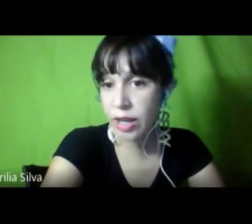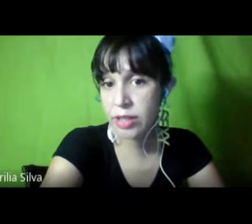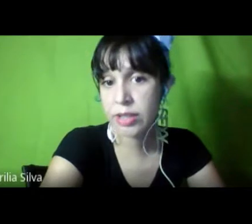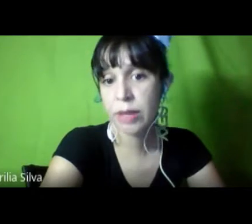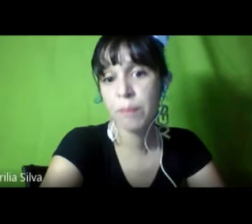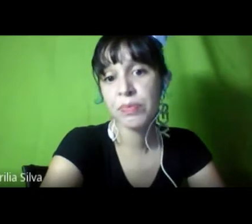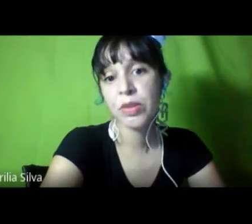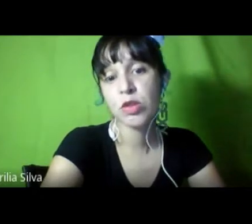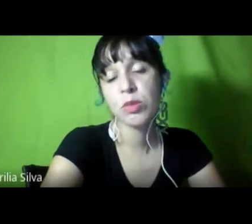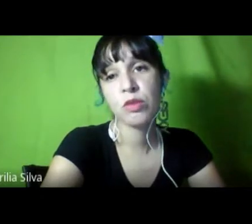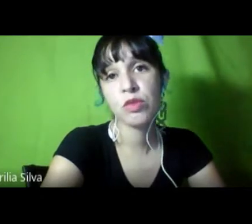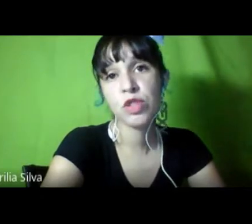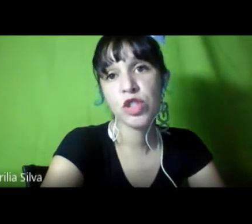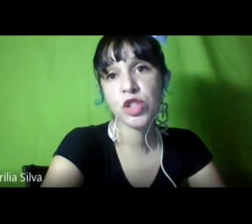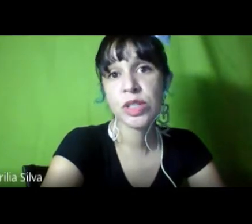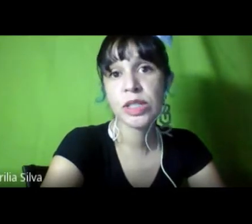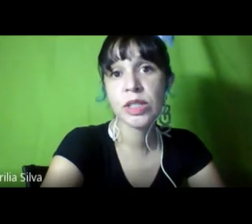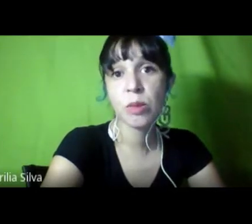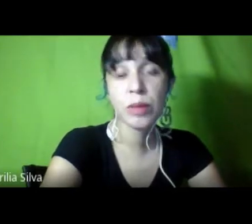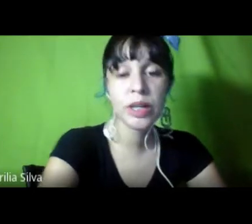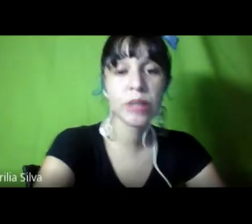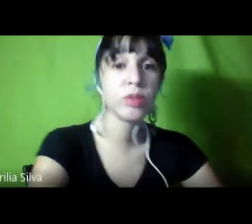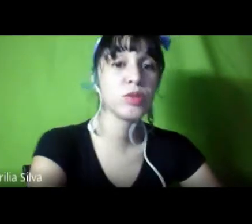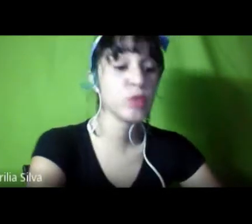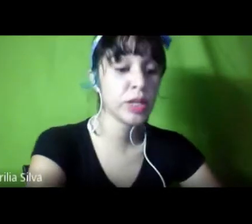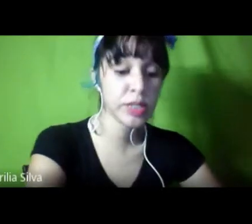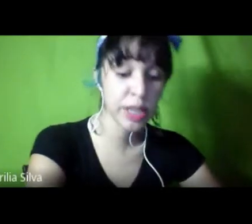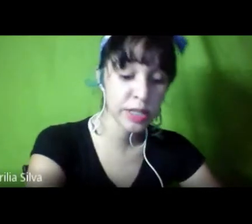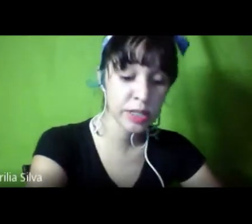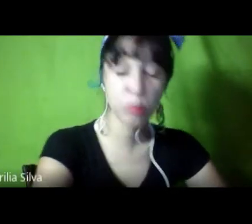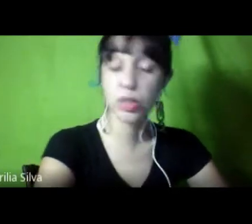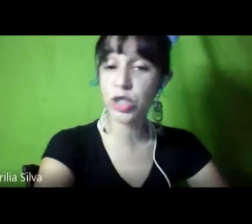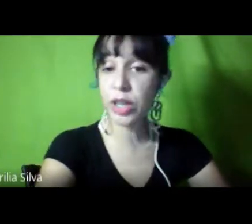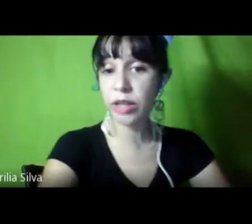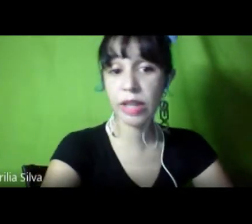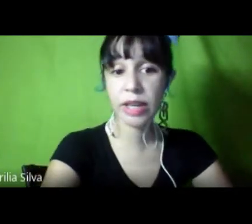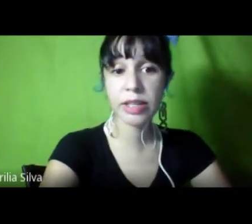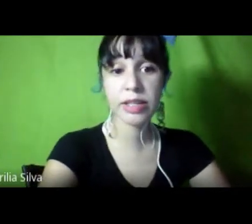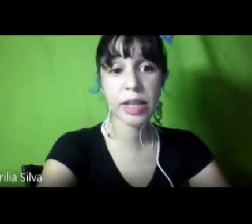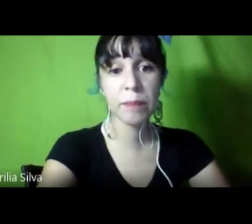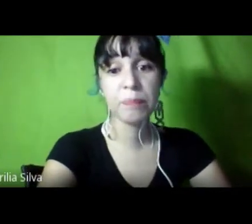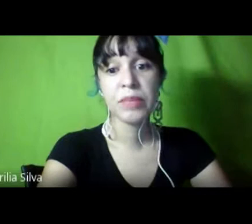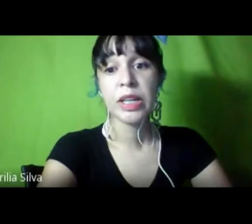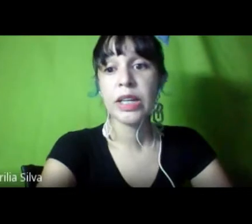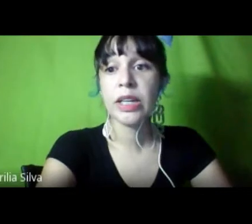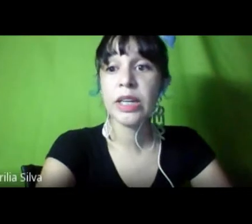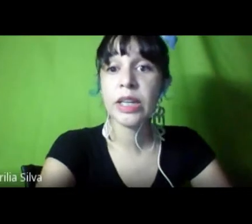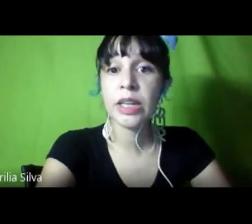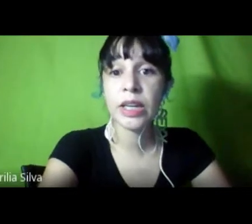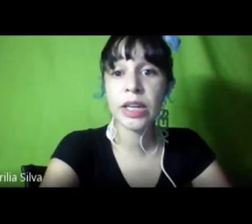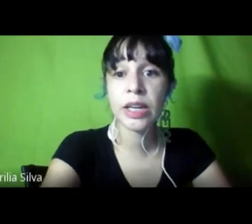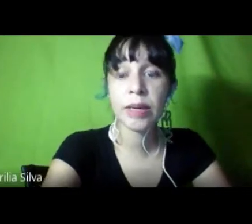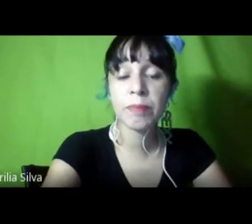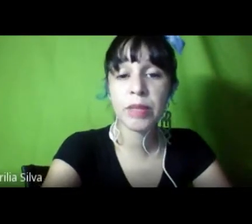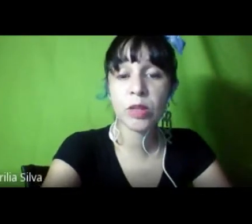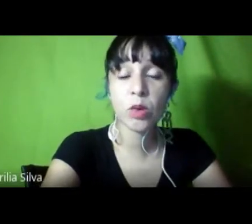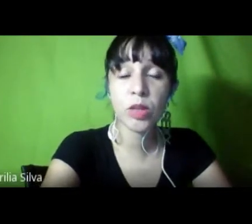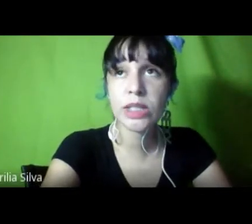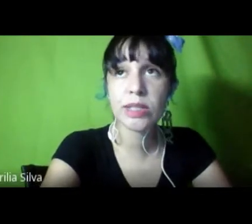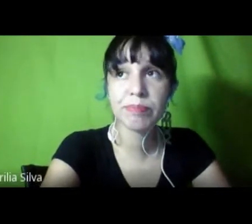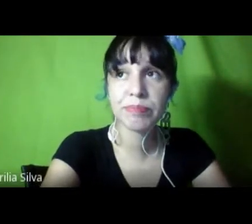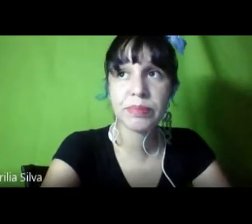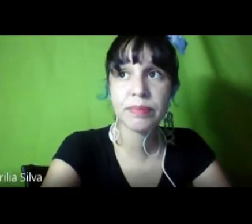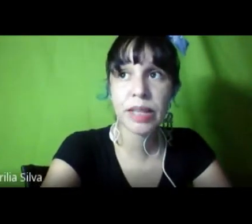de terras. Os povos indígenas estão perdendo as terras que são por direito deles, né, e